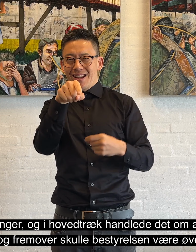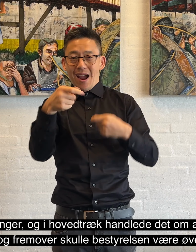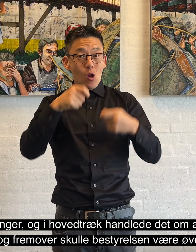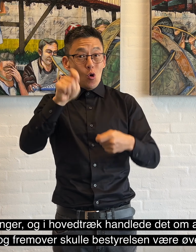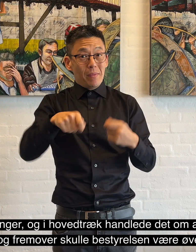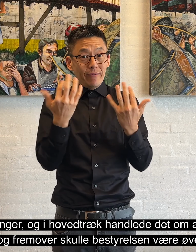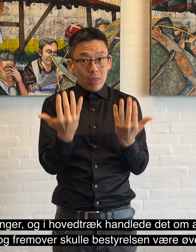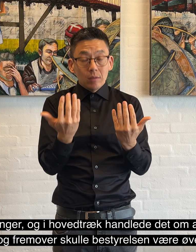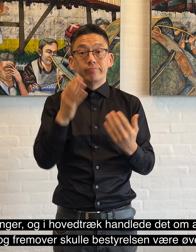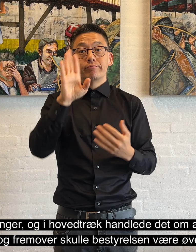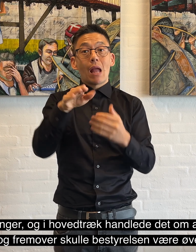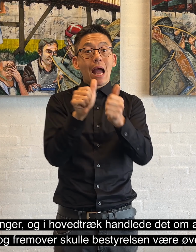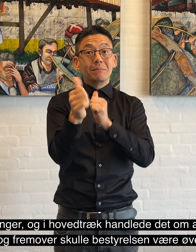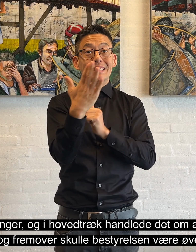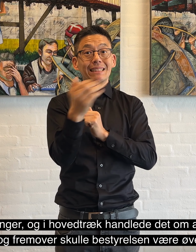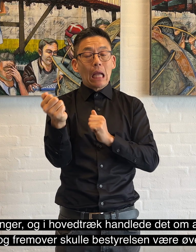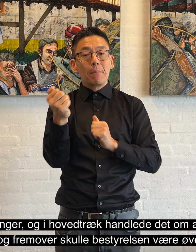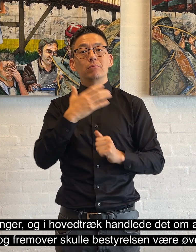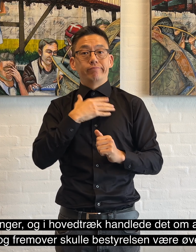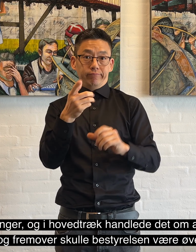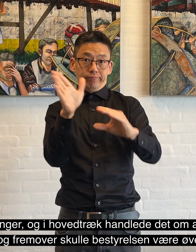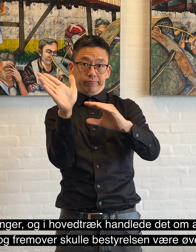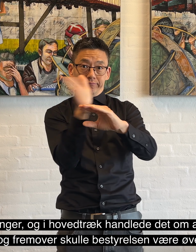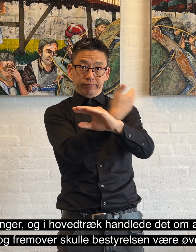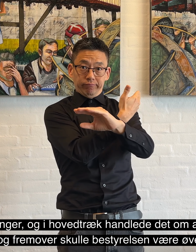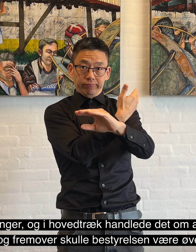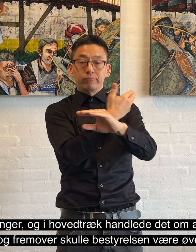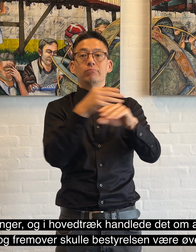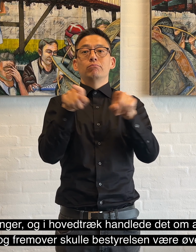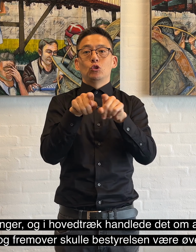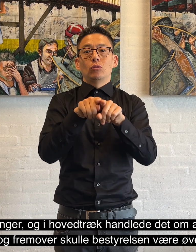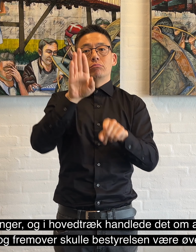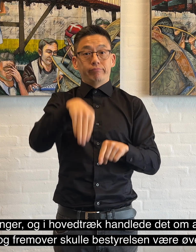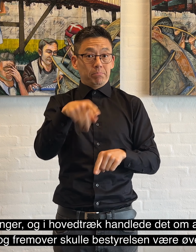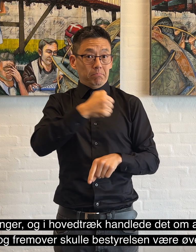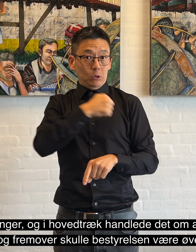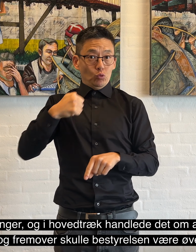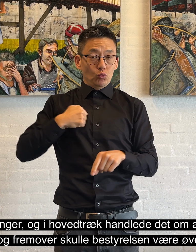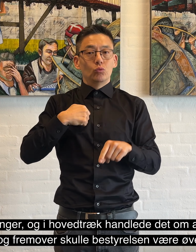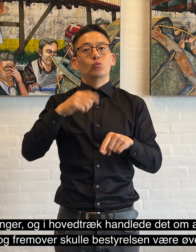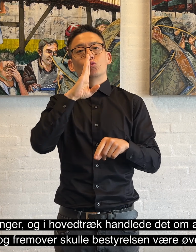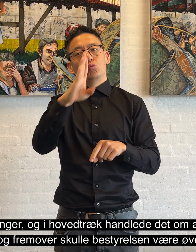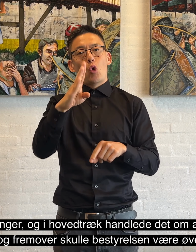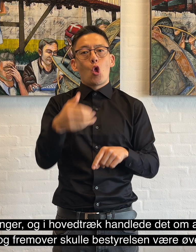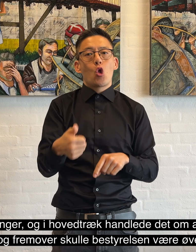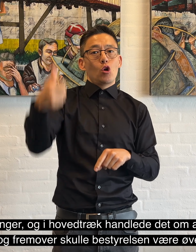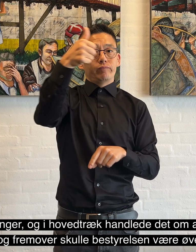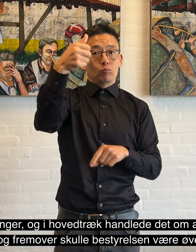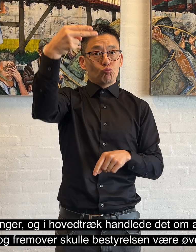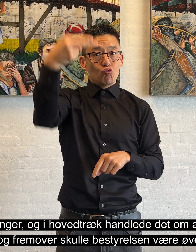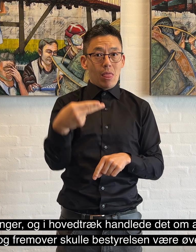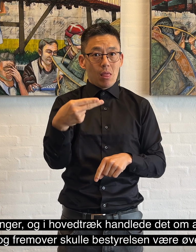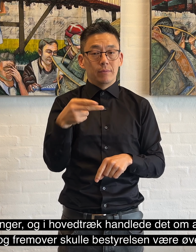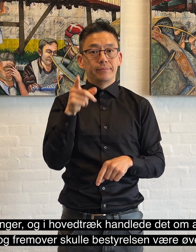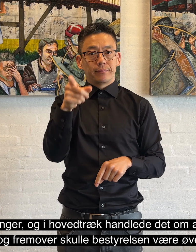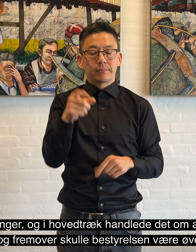i hovedtræk handlede det om, at repræsentantskabet skulle afskaffes, og i stedet for skulle